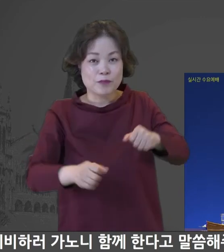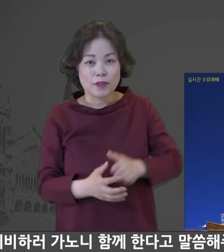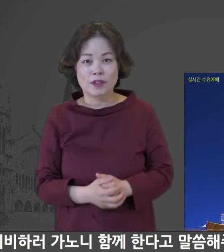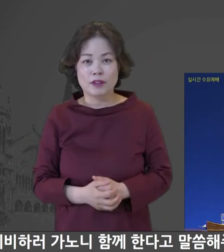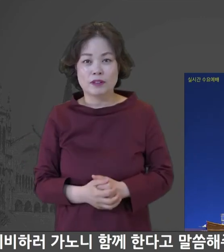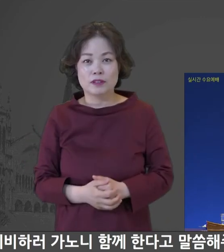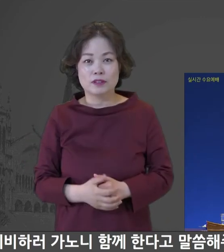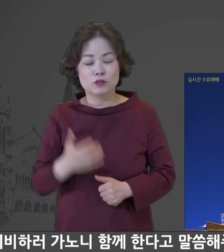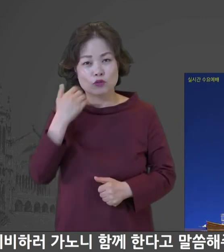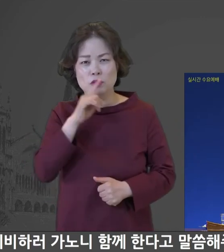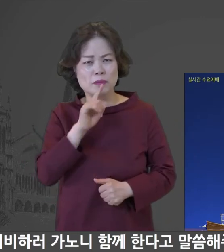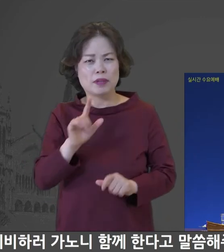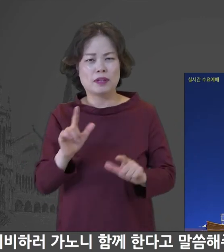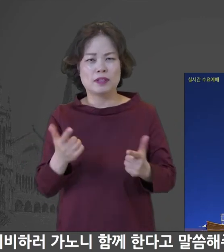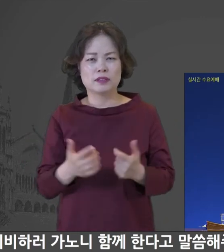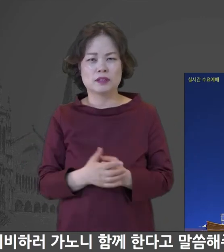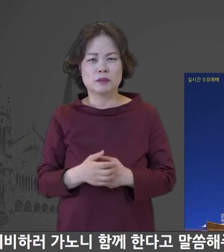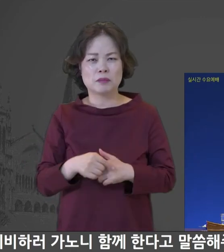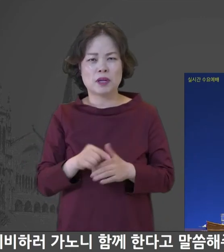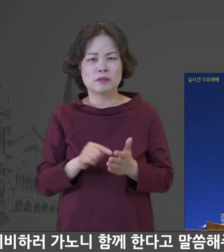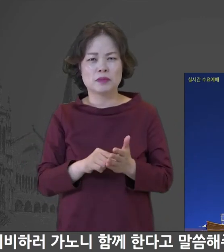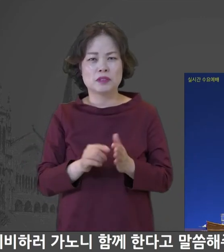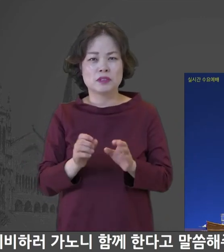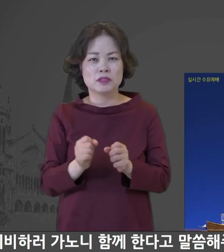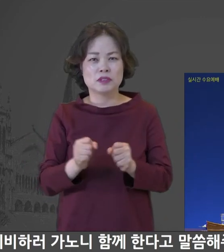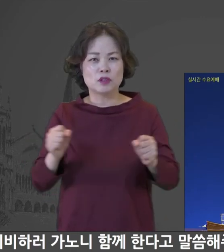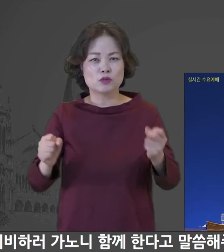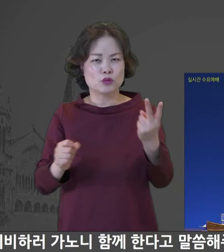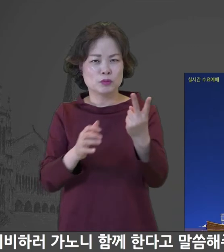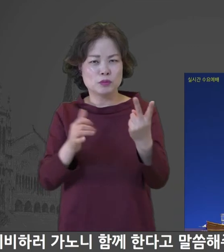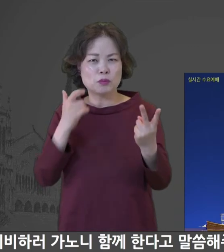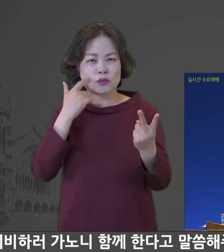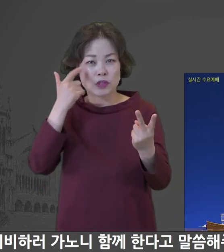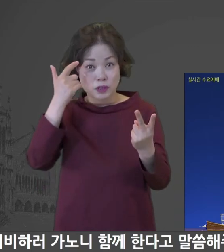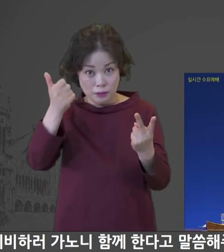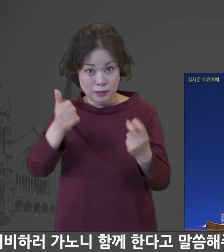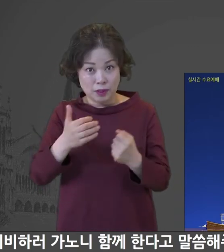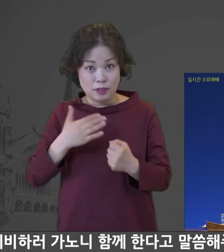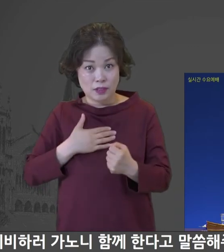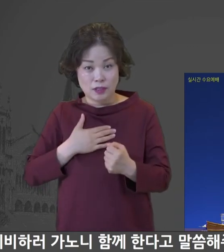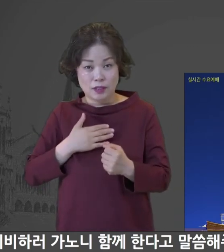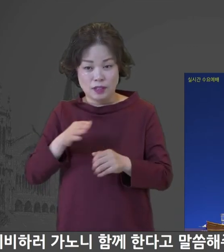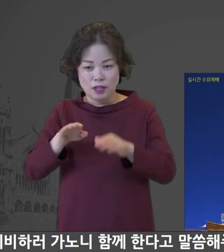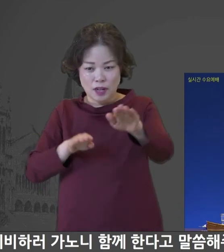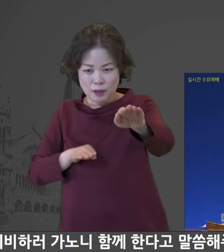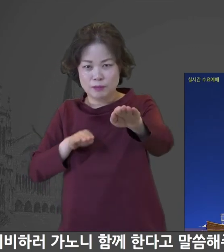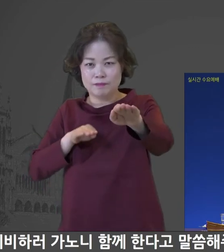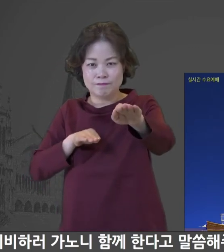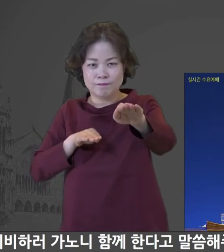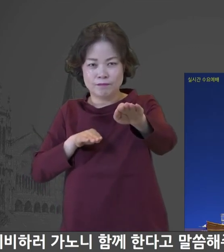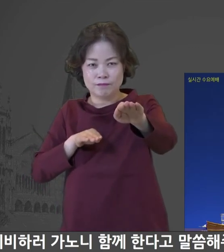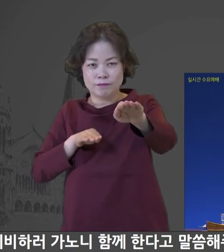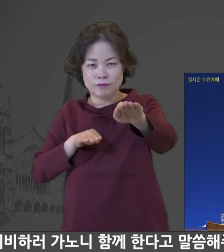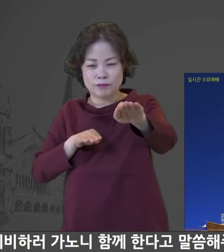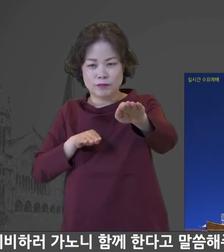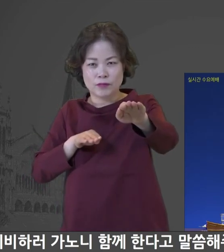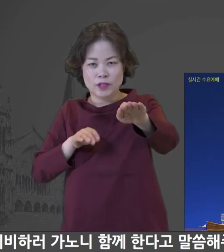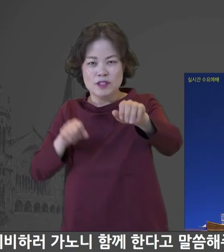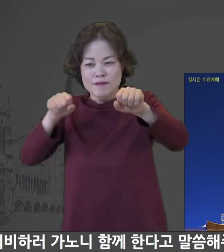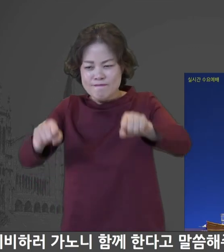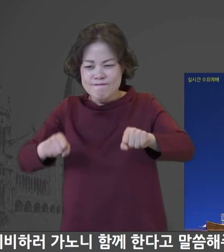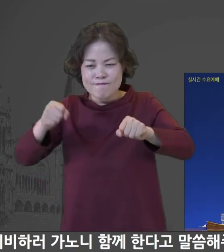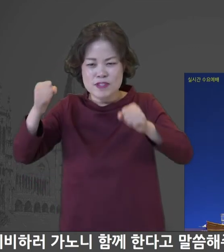제가 누구라고 말은 안 하겠지만 마음이 넓으신 딱 두 분의 목사님이 저를 앞뒤에서 하시면서 뭐 목사님